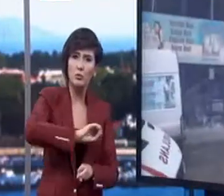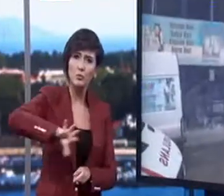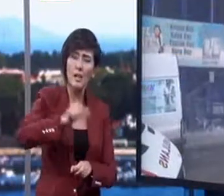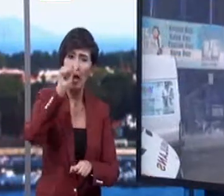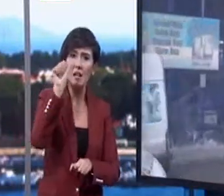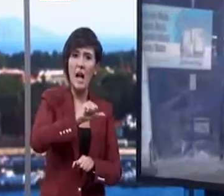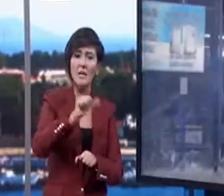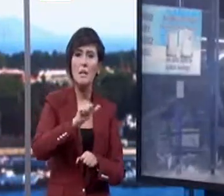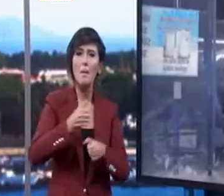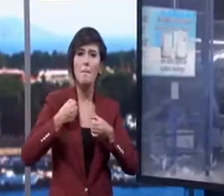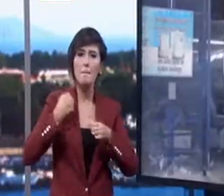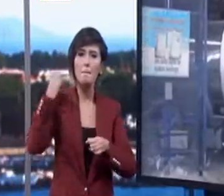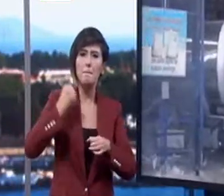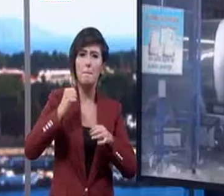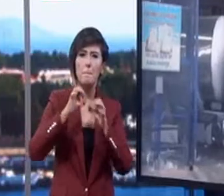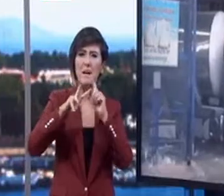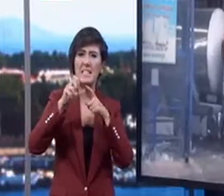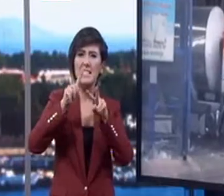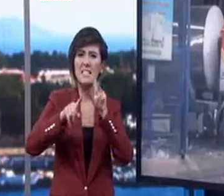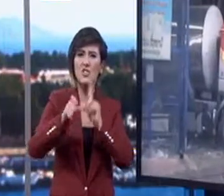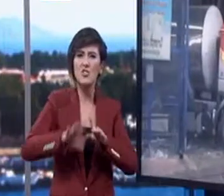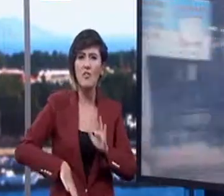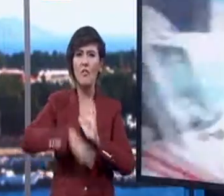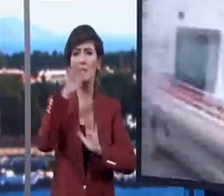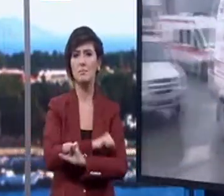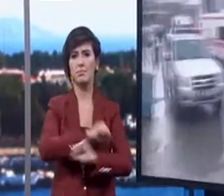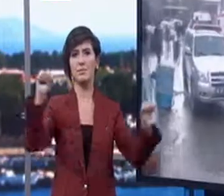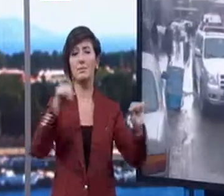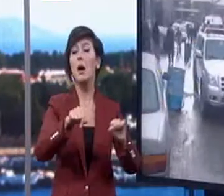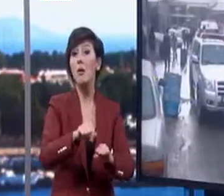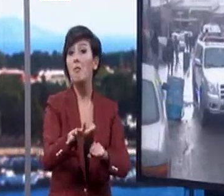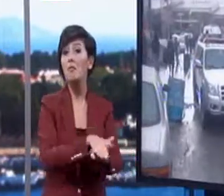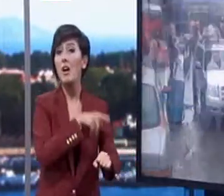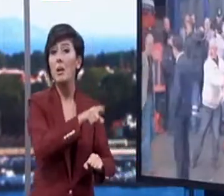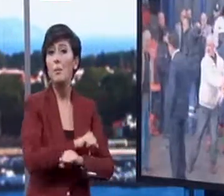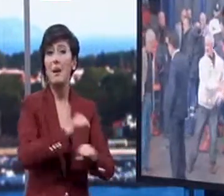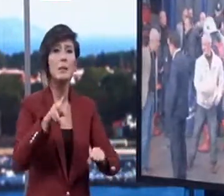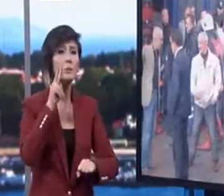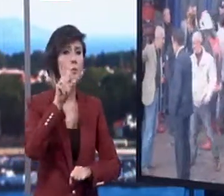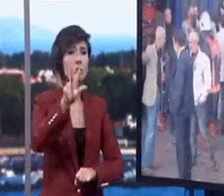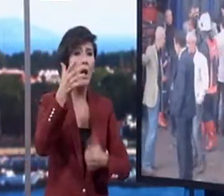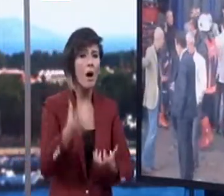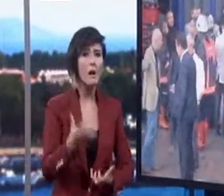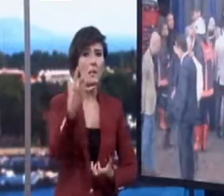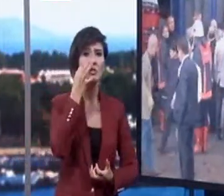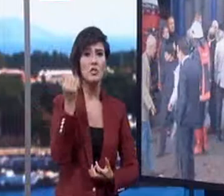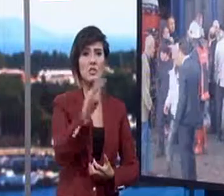hortumunun basınçtan patlaması sonucu meydana geldiğini bildirdi. Valilik patlama sonucu 3'ü ağır toplam 5 kişinin yaralandığını ve çevre iş